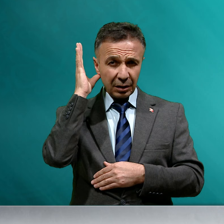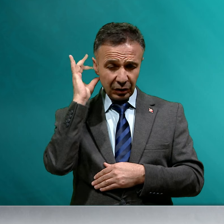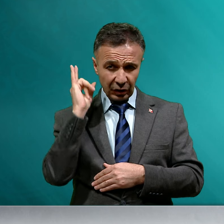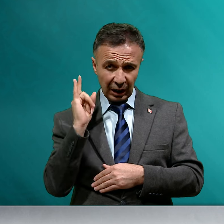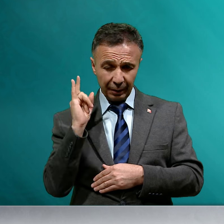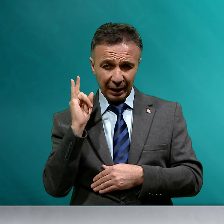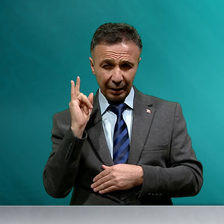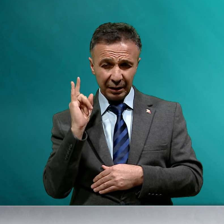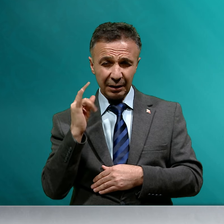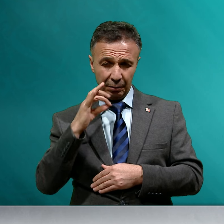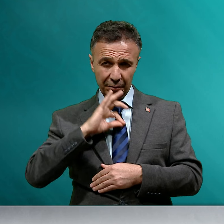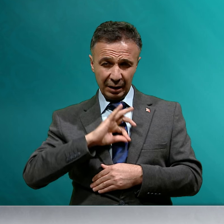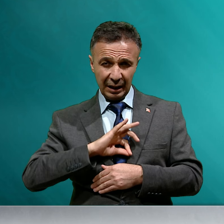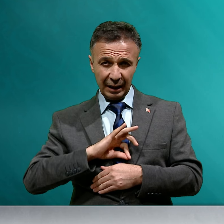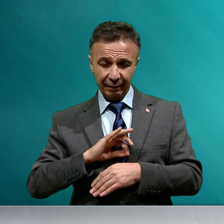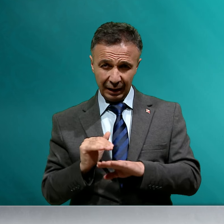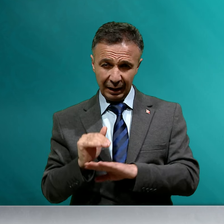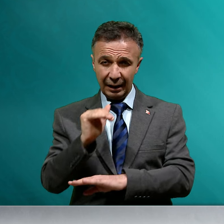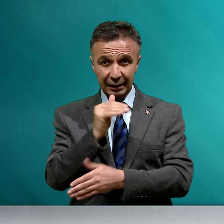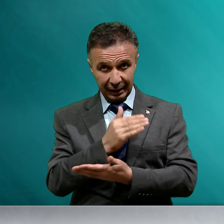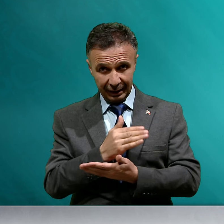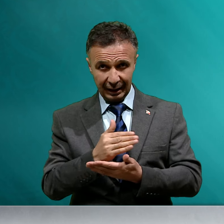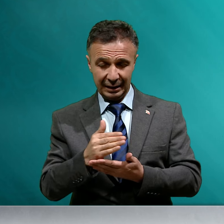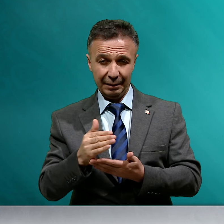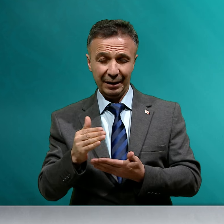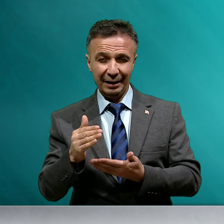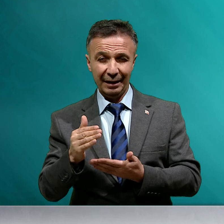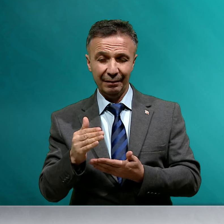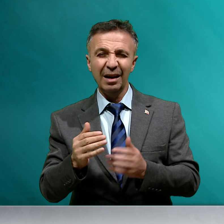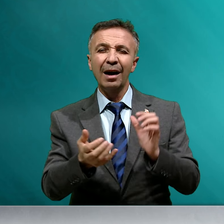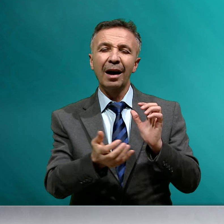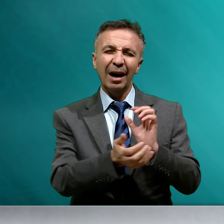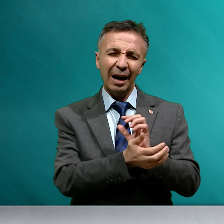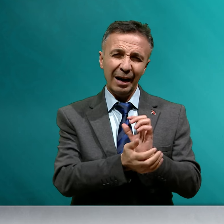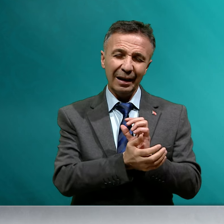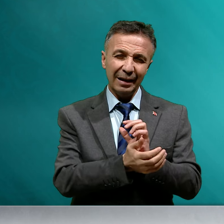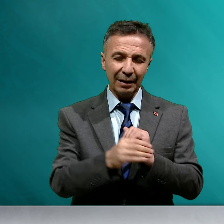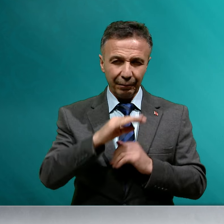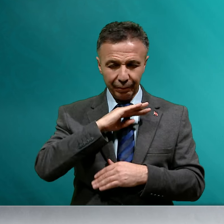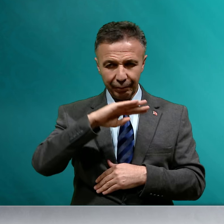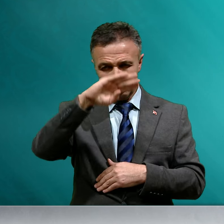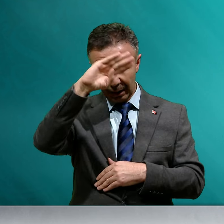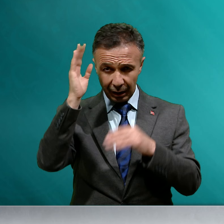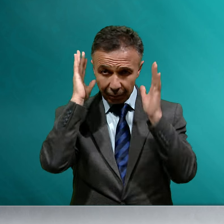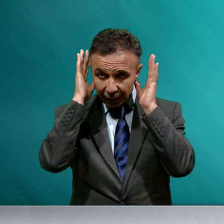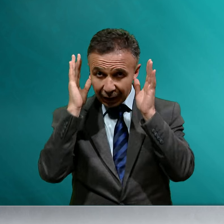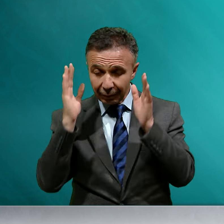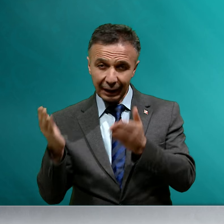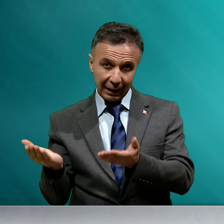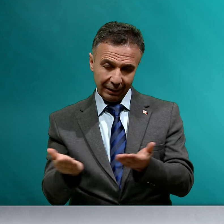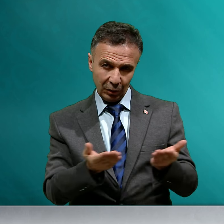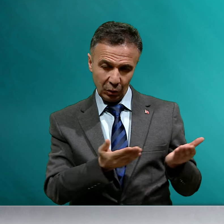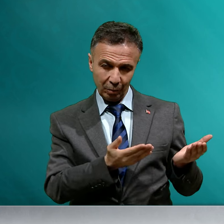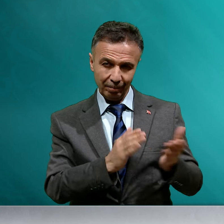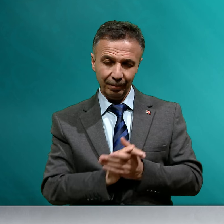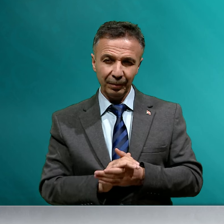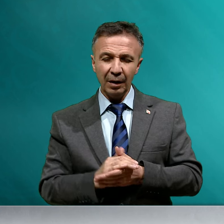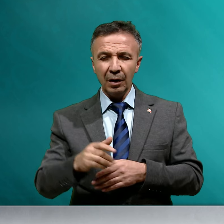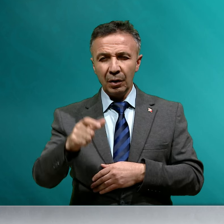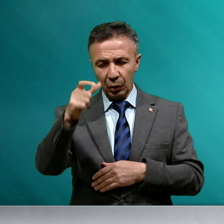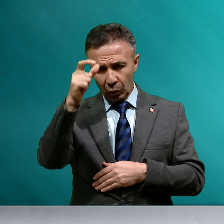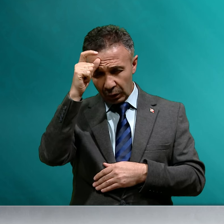camilerimizin manevi atmosferinde buluşmaya, ailece bayram namazına davet ediyorum.